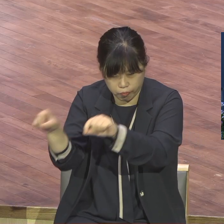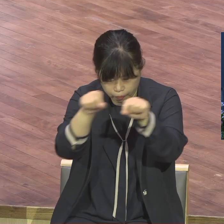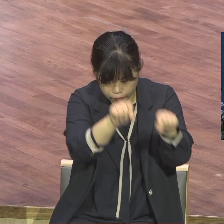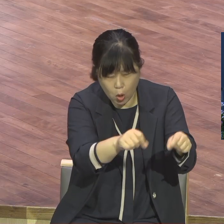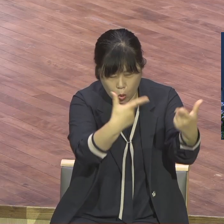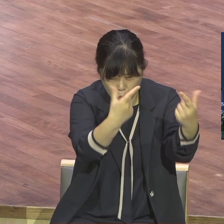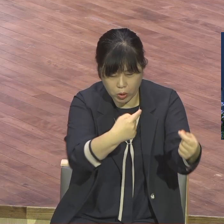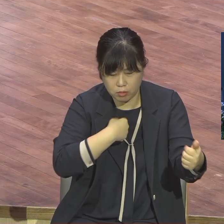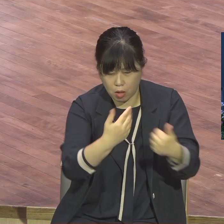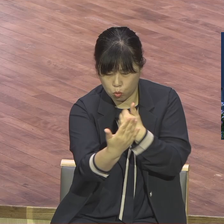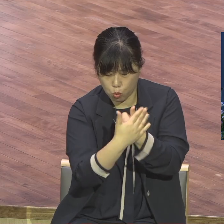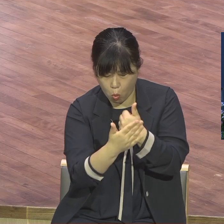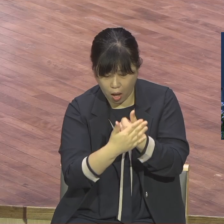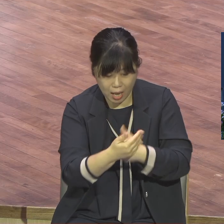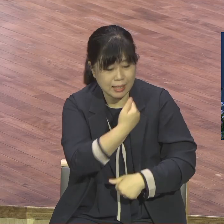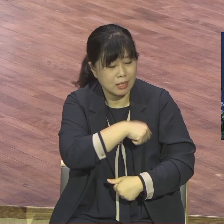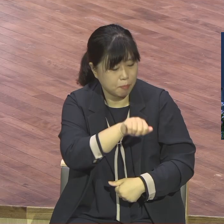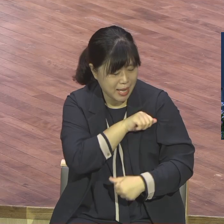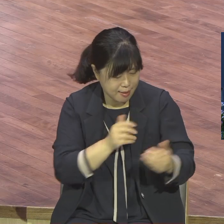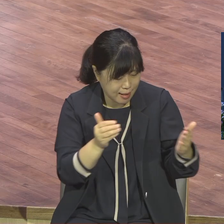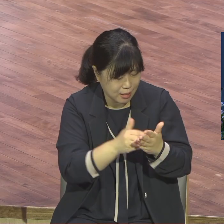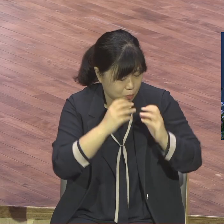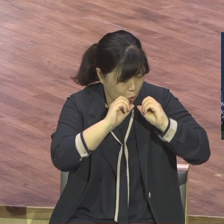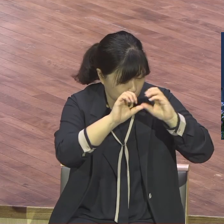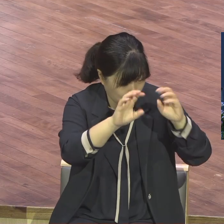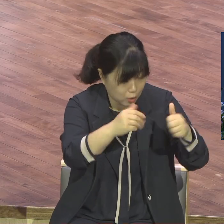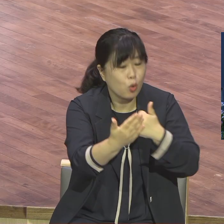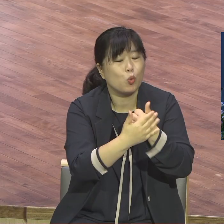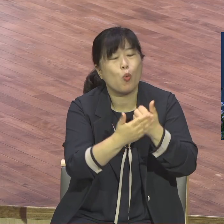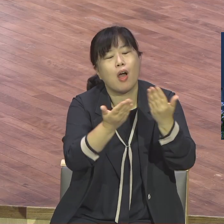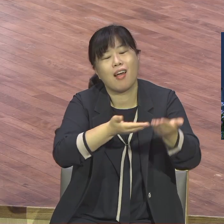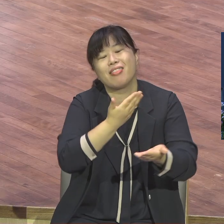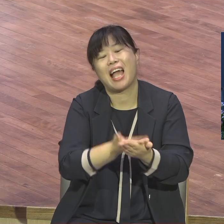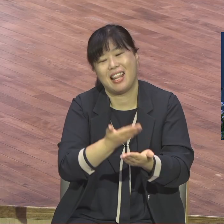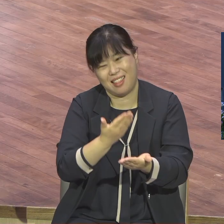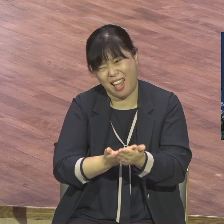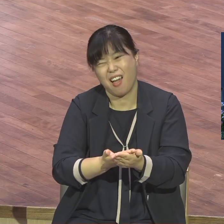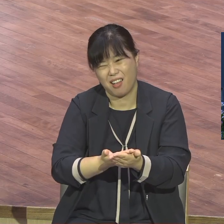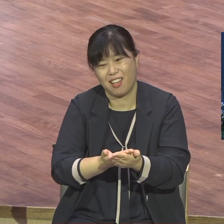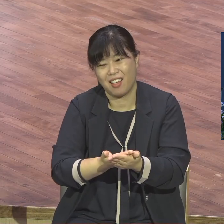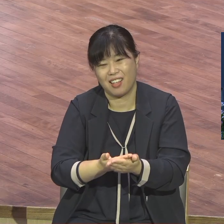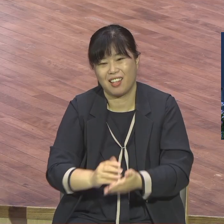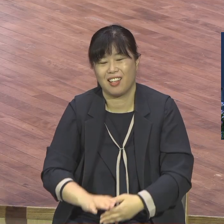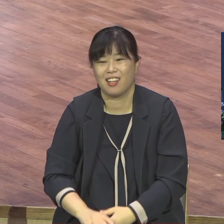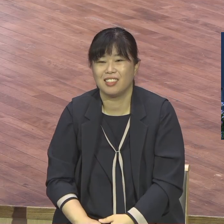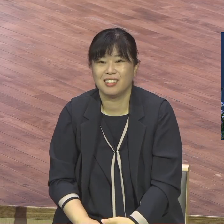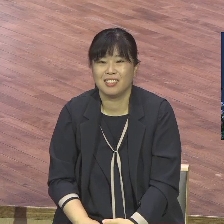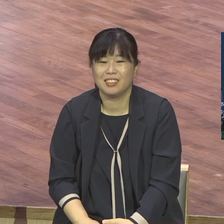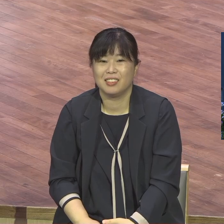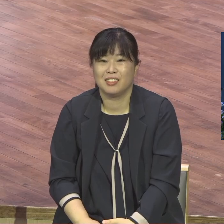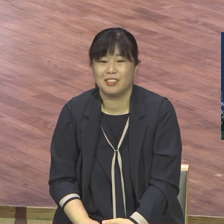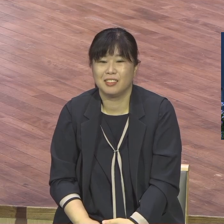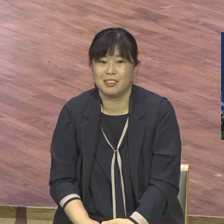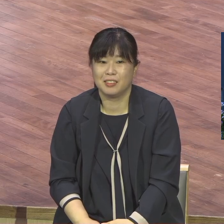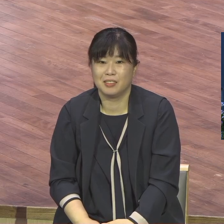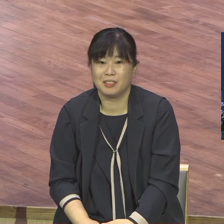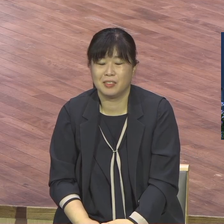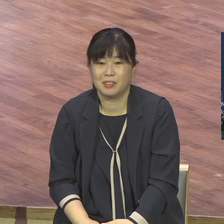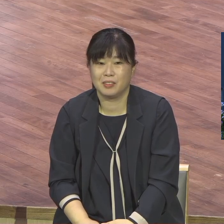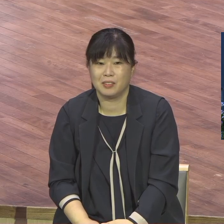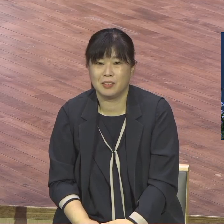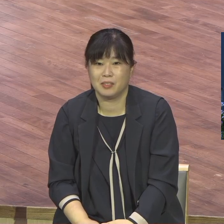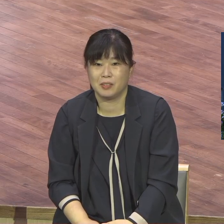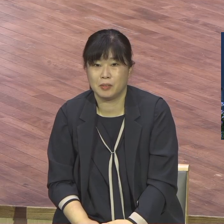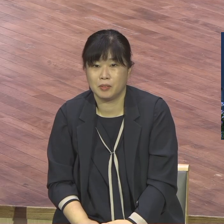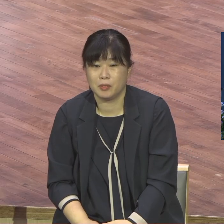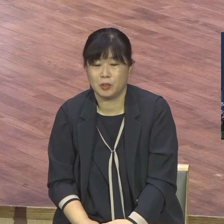그렇게 지금 간절히 호소하는 겁니다. 로마 교회를 플랫폼으로 남은 반쪽